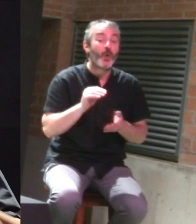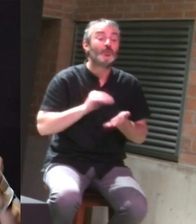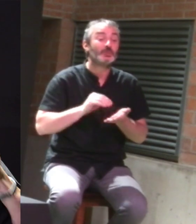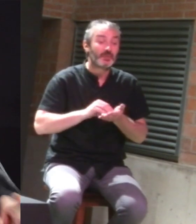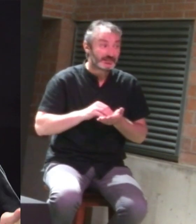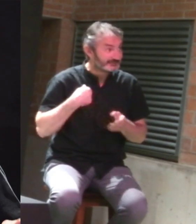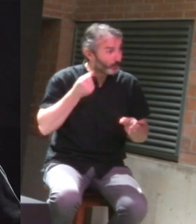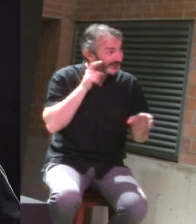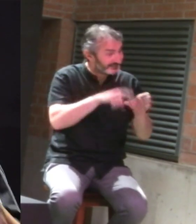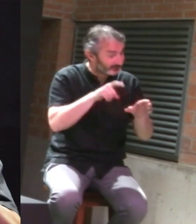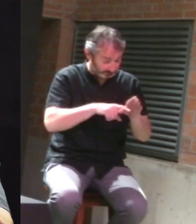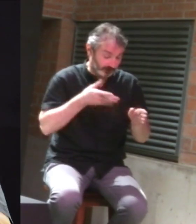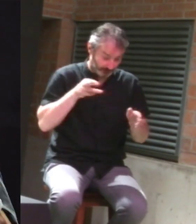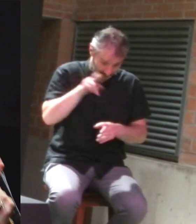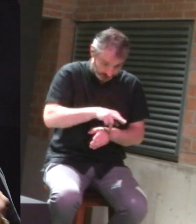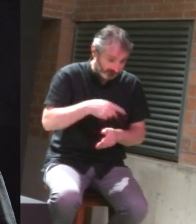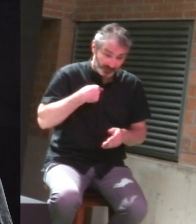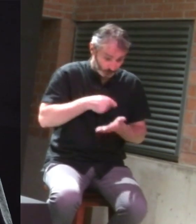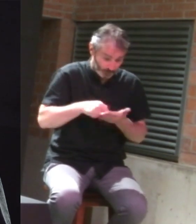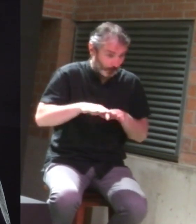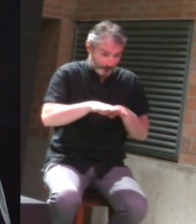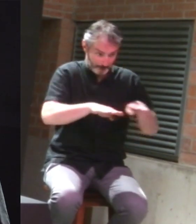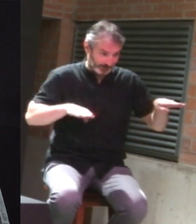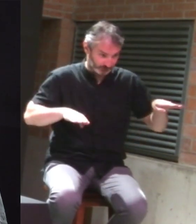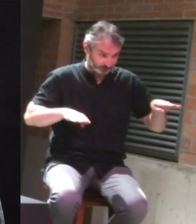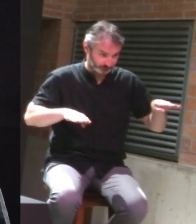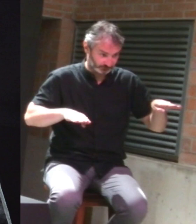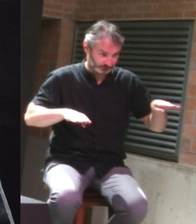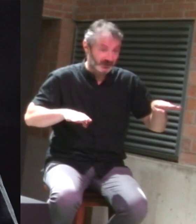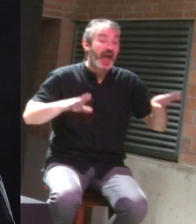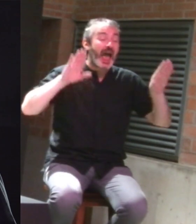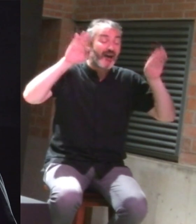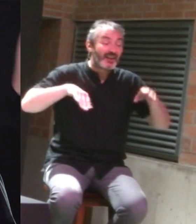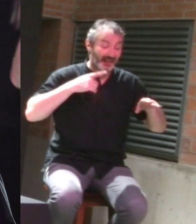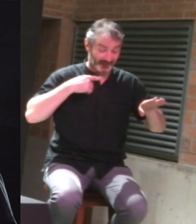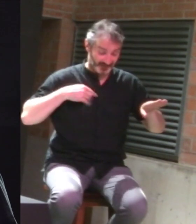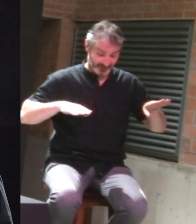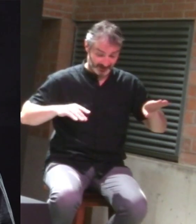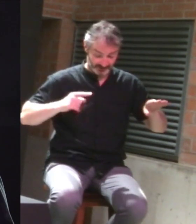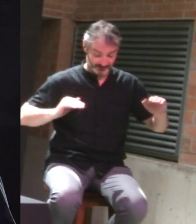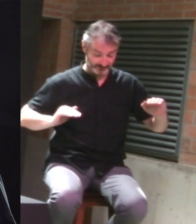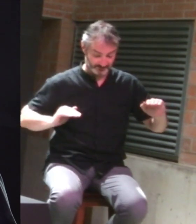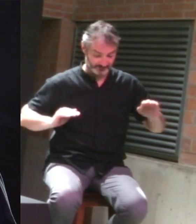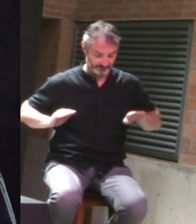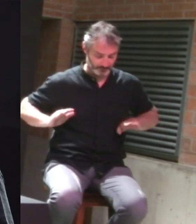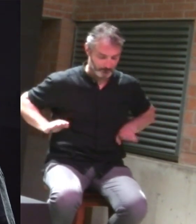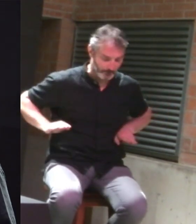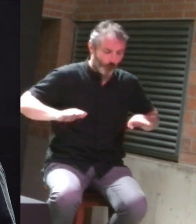acababan cobrando menos. Como hemos dicho, la proporción que hemos señalado, un poco más de la mitad que los